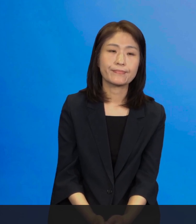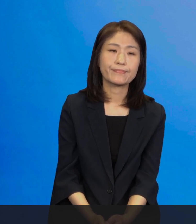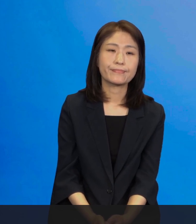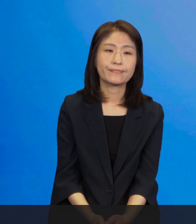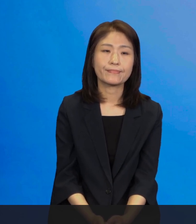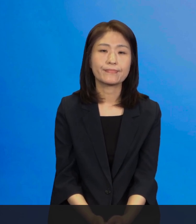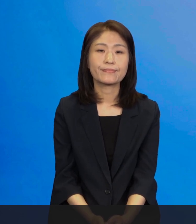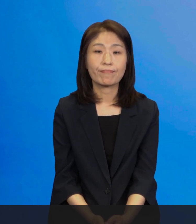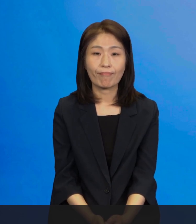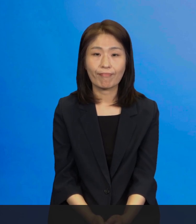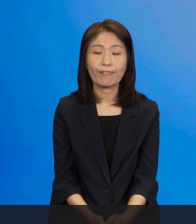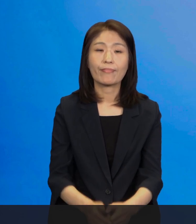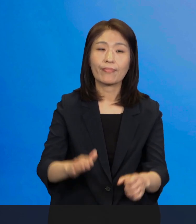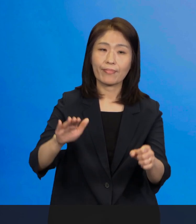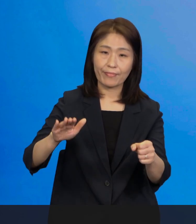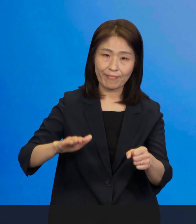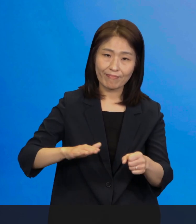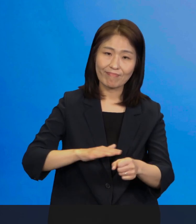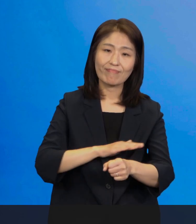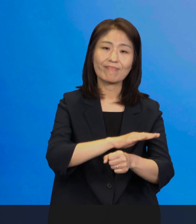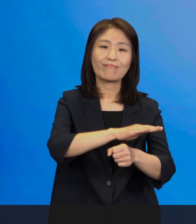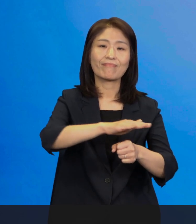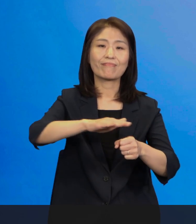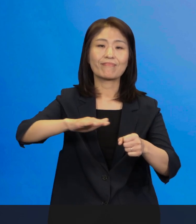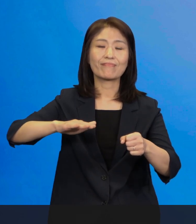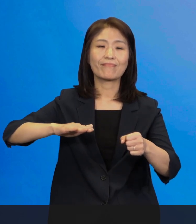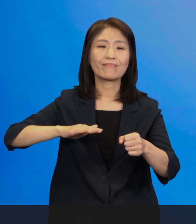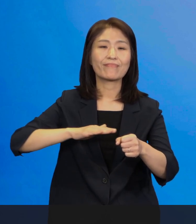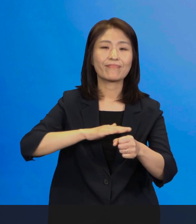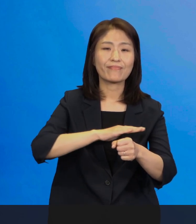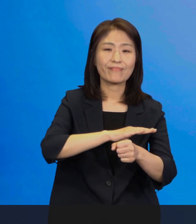신실하신 나의 주님, 사랑해요